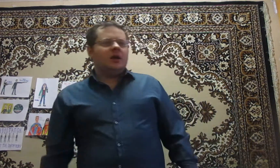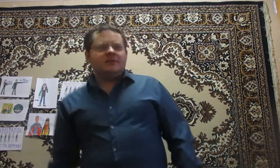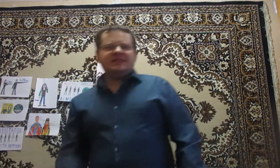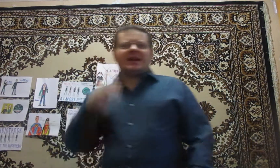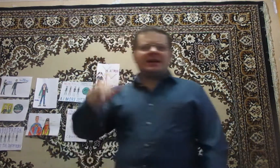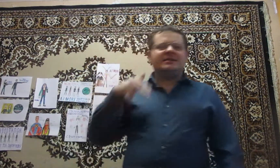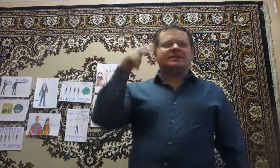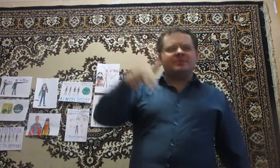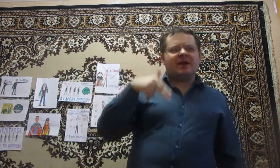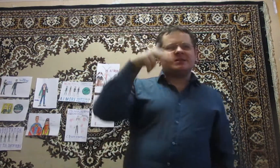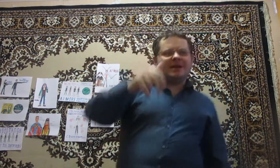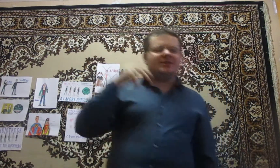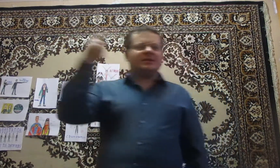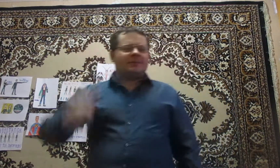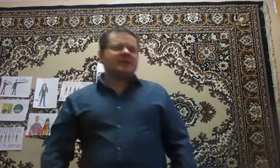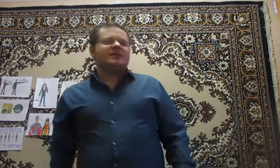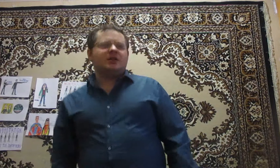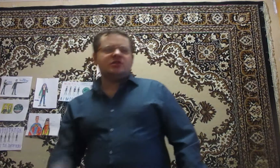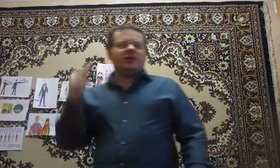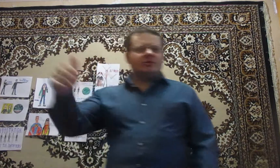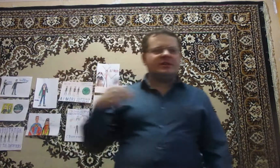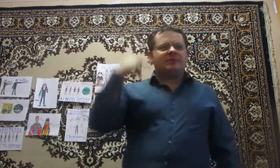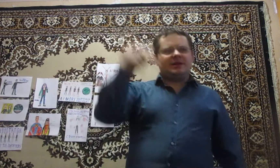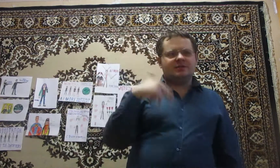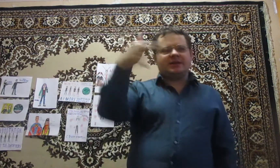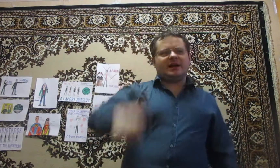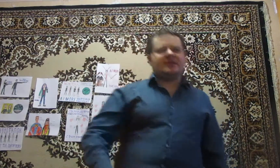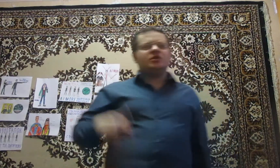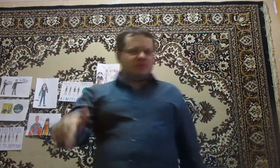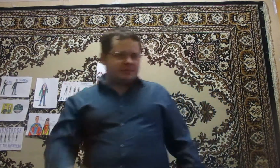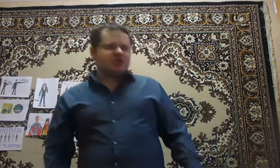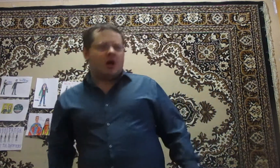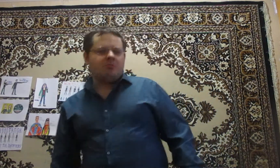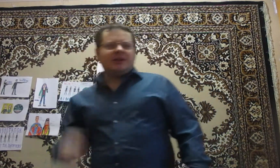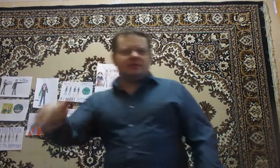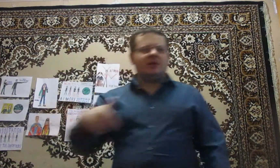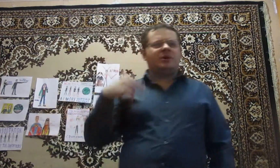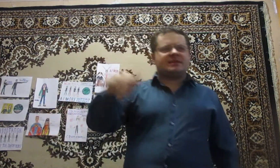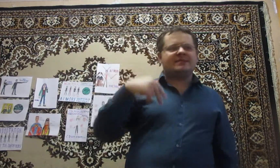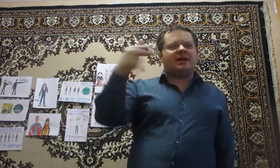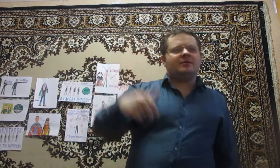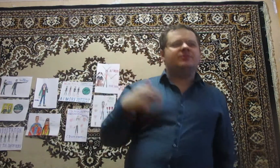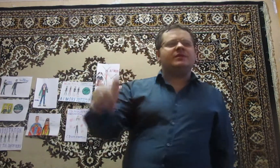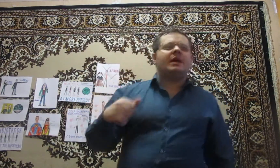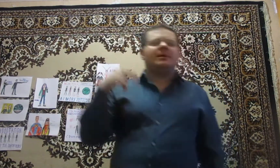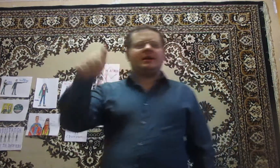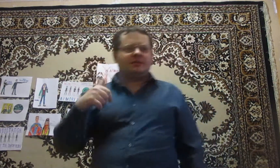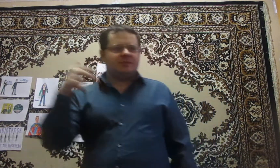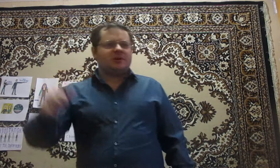Все как один собираются малинки на праздниках, столько людей малиновых раз. Сюда пришел малиновый босс, оставил на фрейм маргариновый пост.